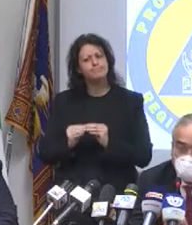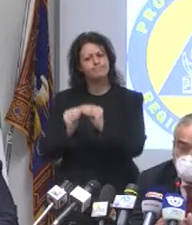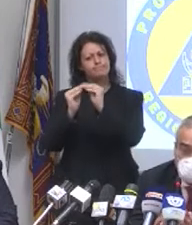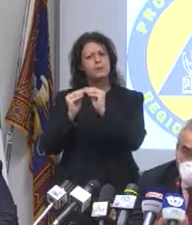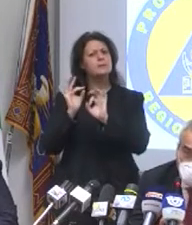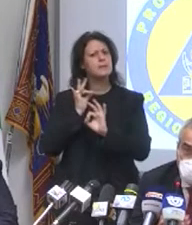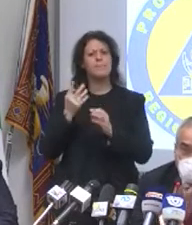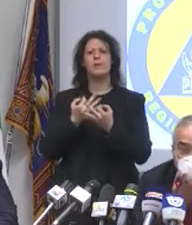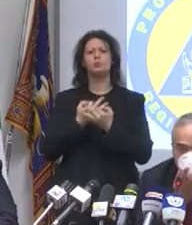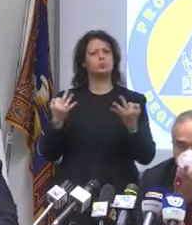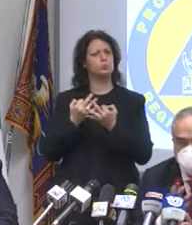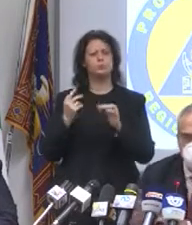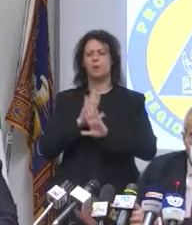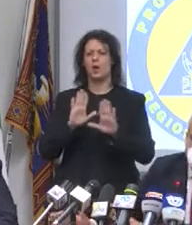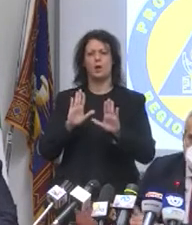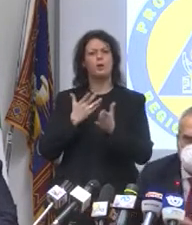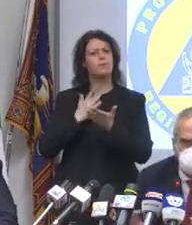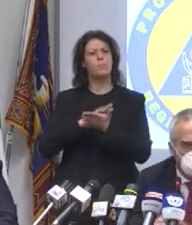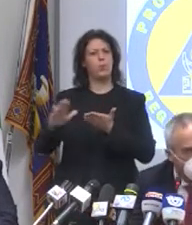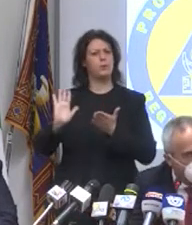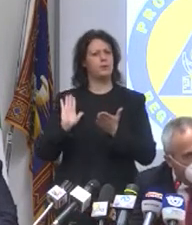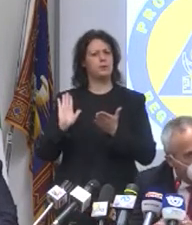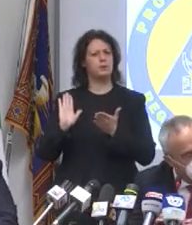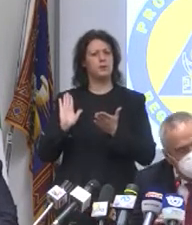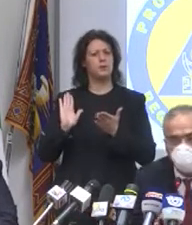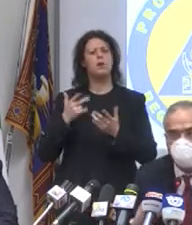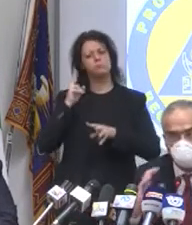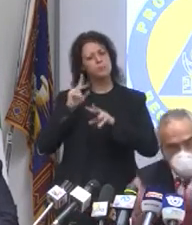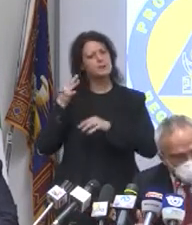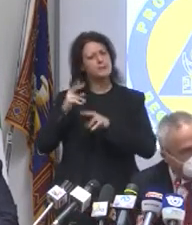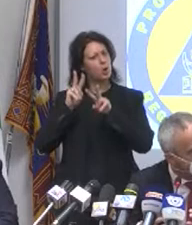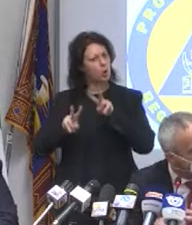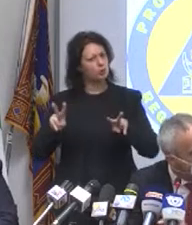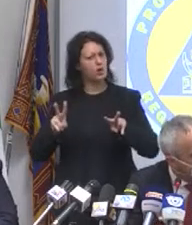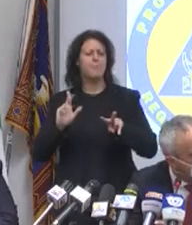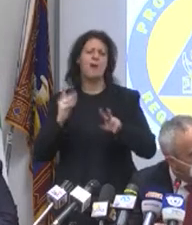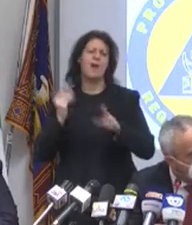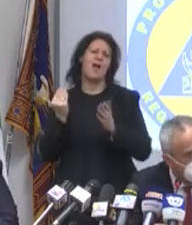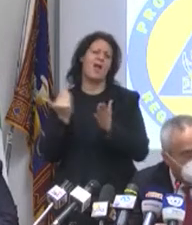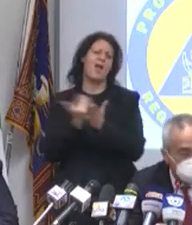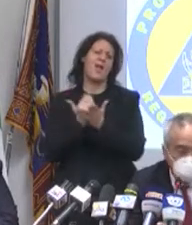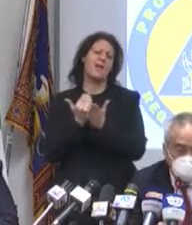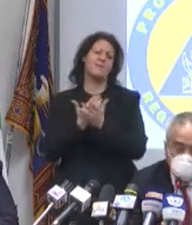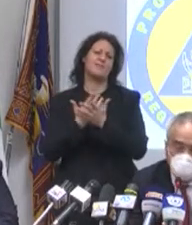maniera efficace, leale ed essendo giudicati dopo per quello che uno ha fatto, ma non con una marea di carte in partenza.